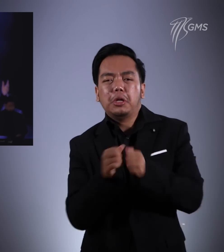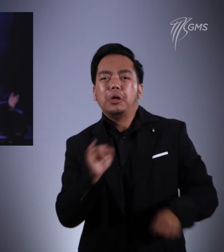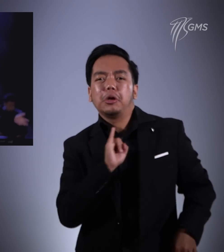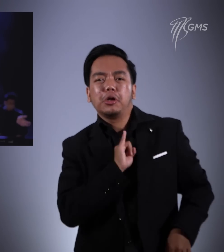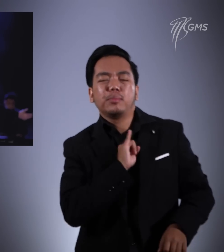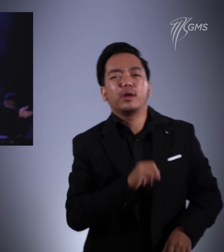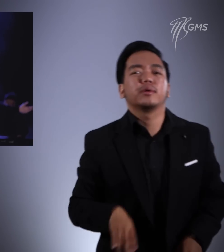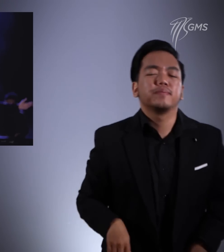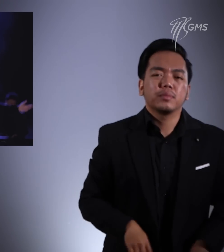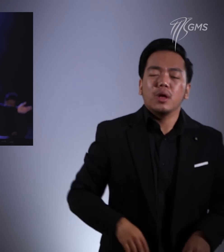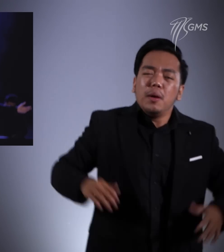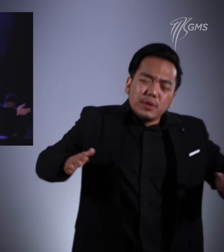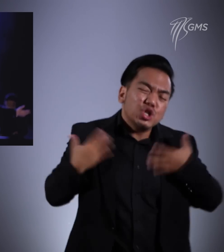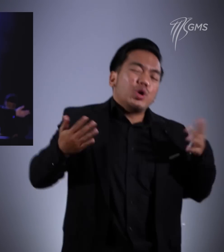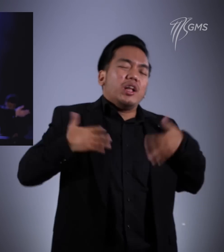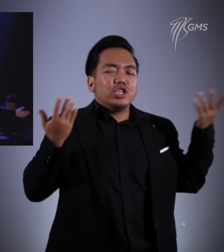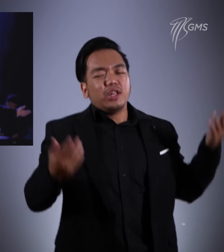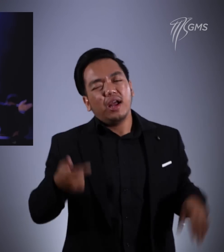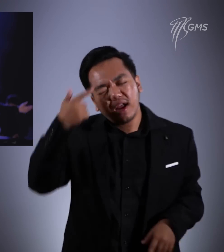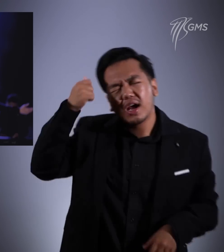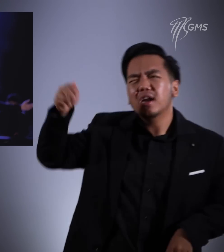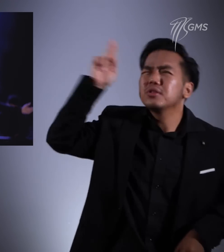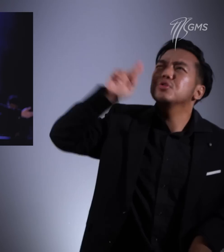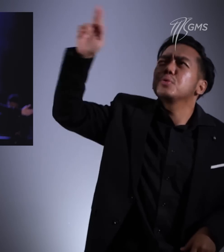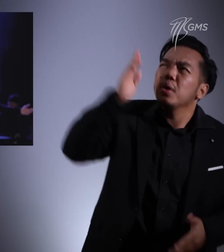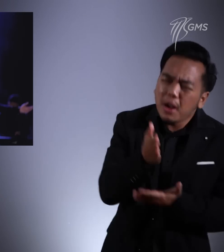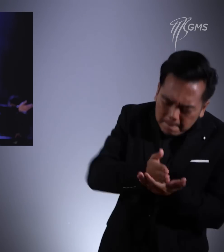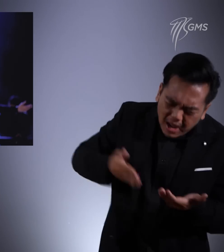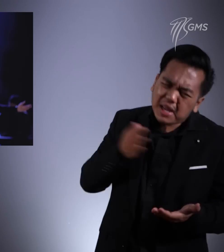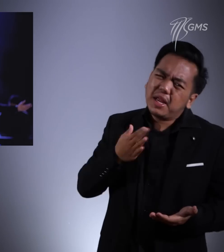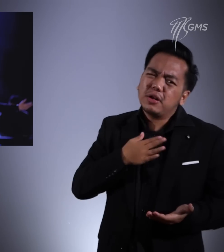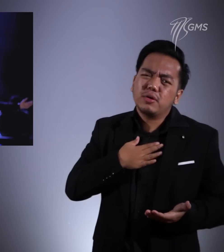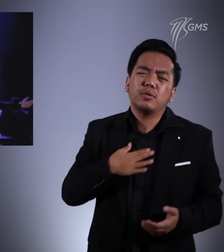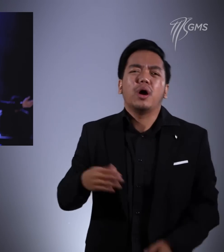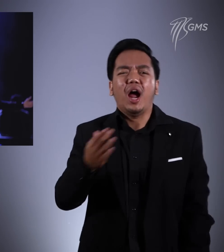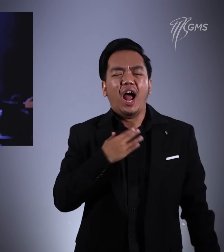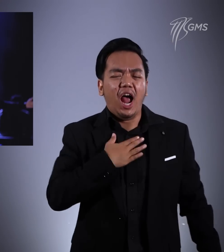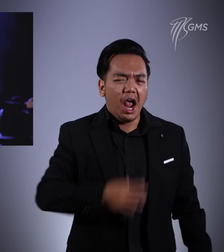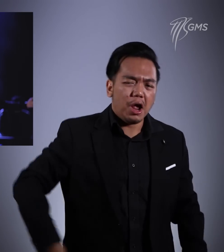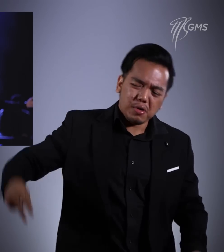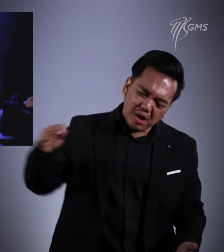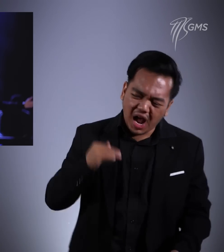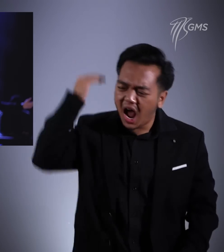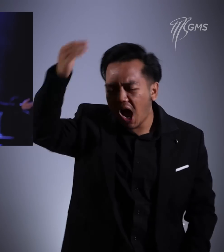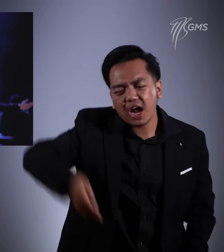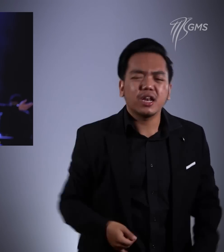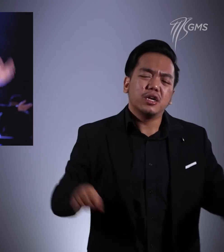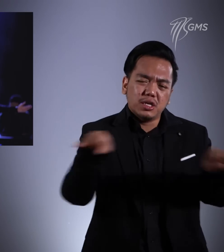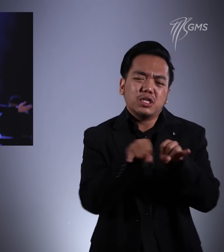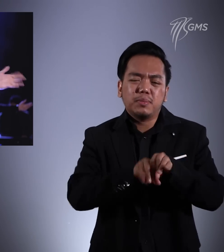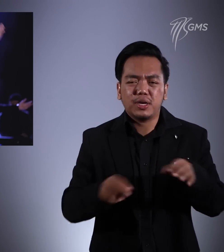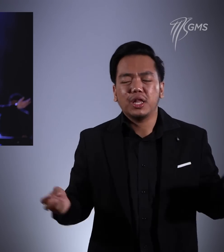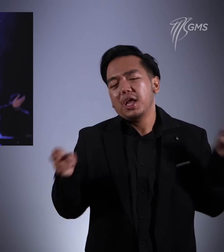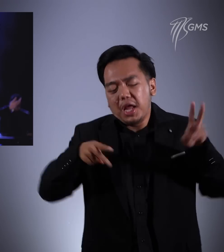bersorak-sorai, bersuka cita, karena Engkau bagianku. Aku akan berjejak di bukit-bukitku. Aku akan seperti kaki rusa yang